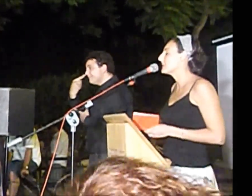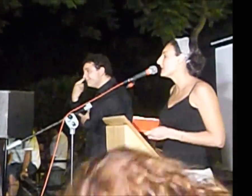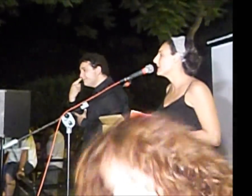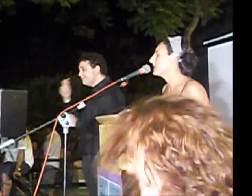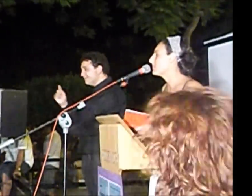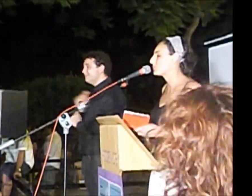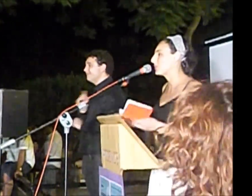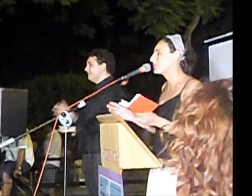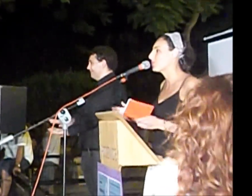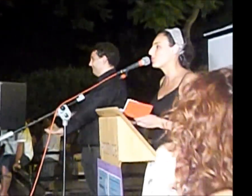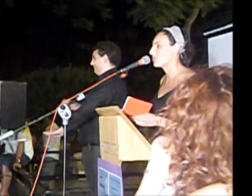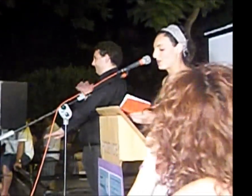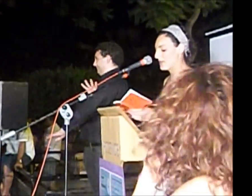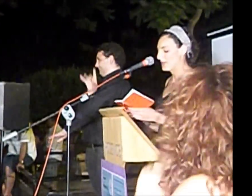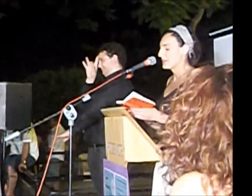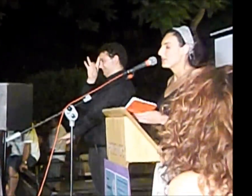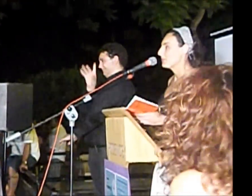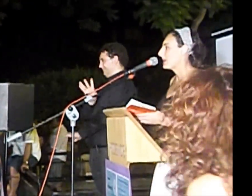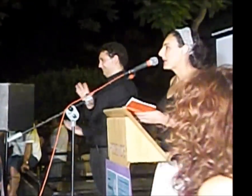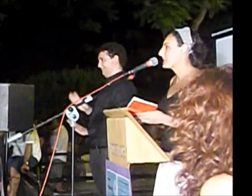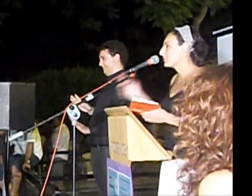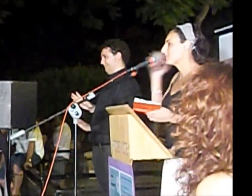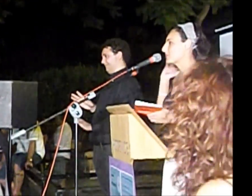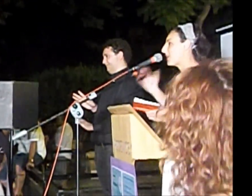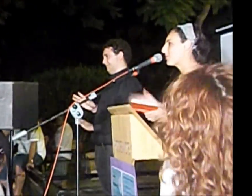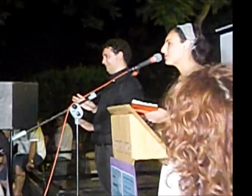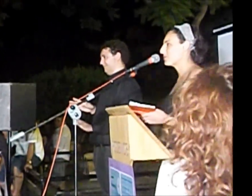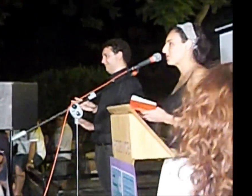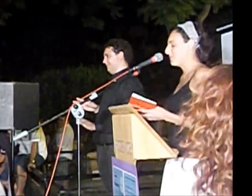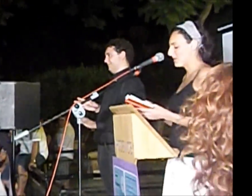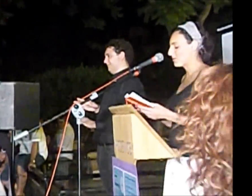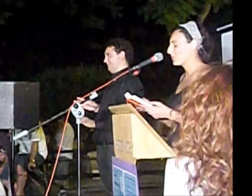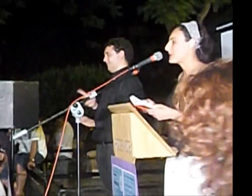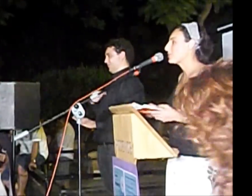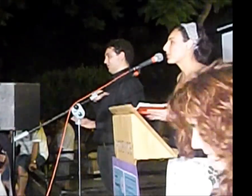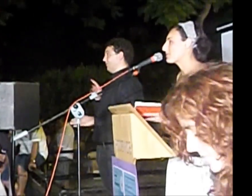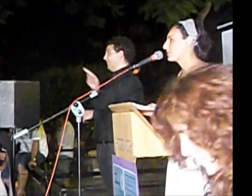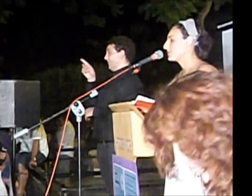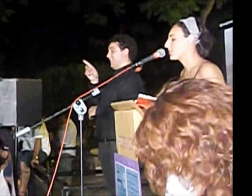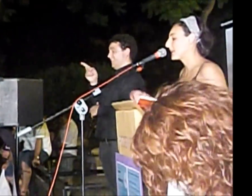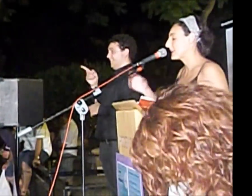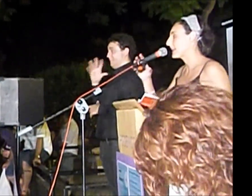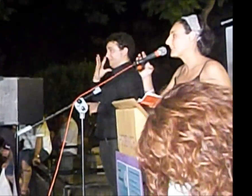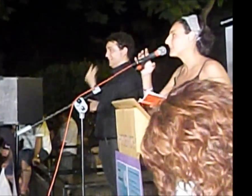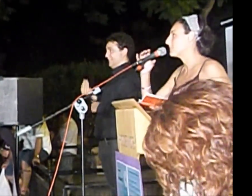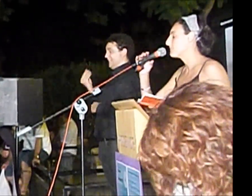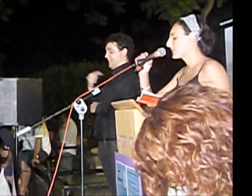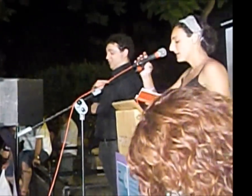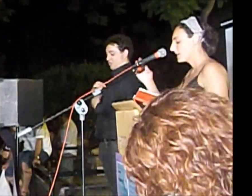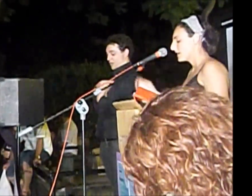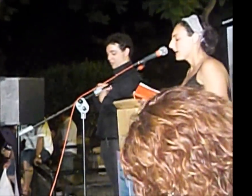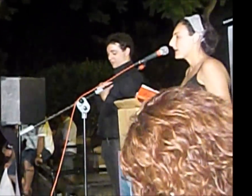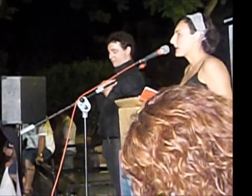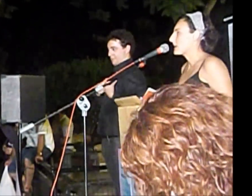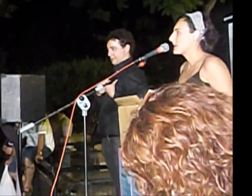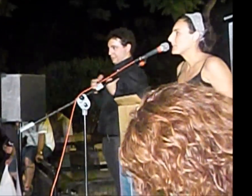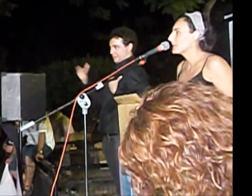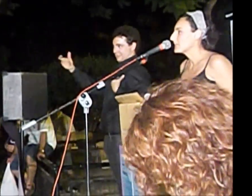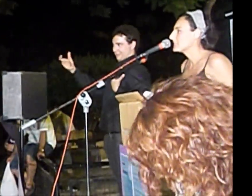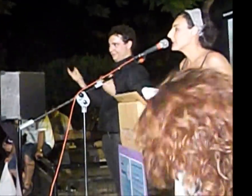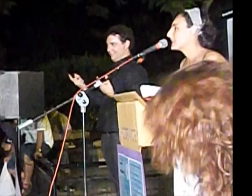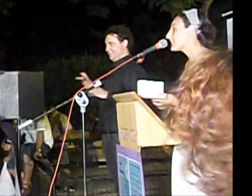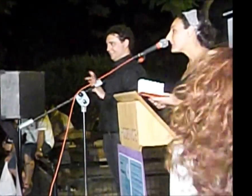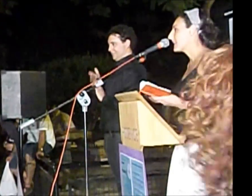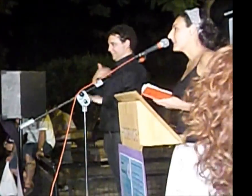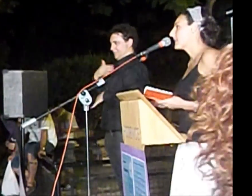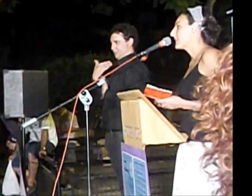impresionante y hemos vuelto, allí nos hemos dejado, vamos, medio corazón con aquella gente.